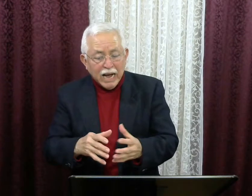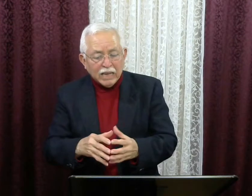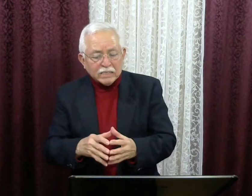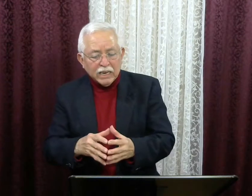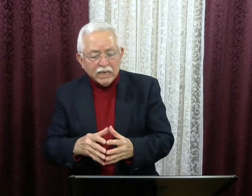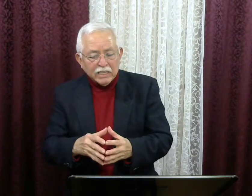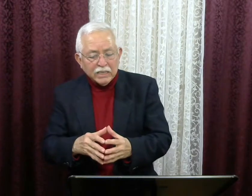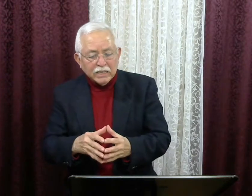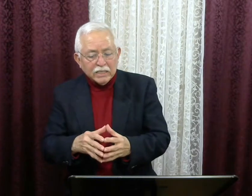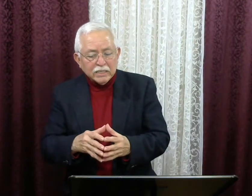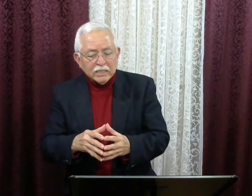hace.